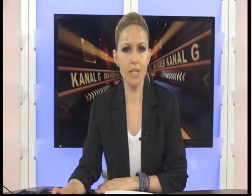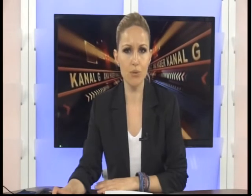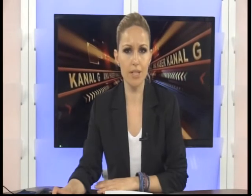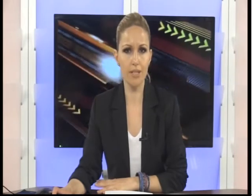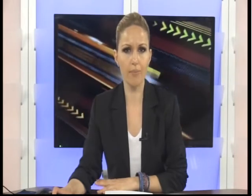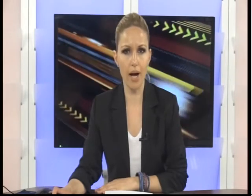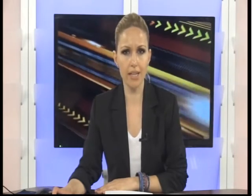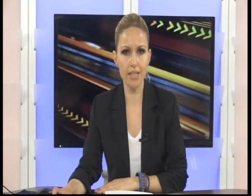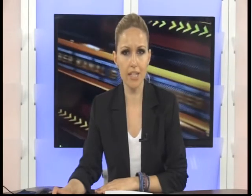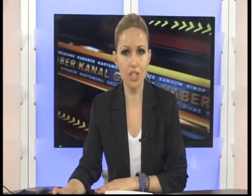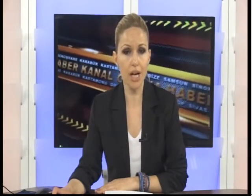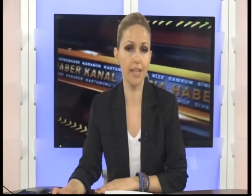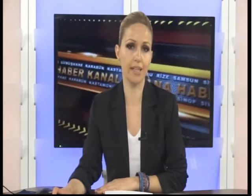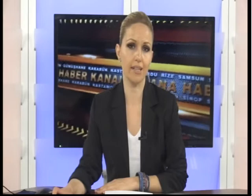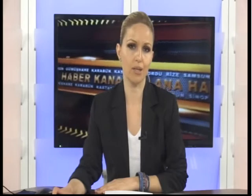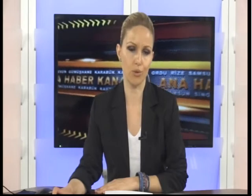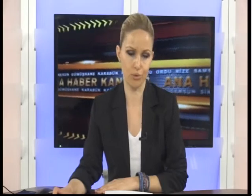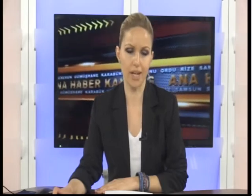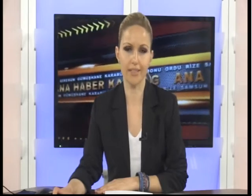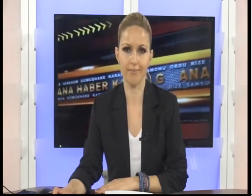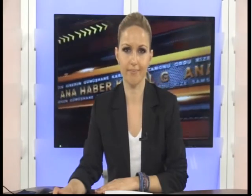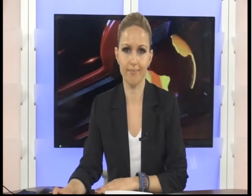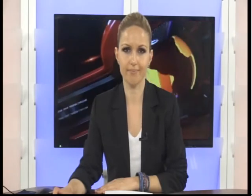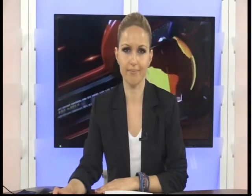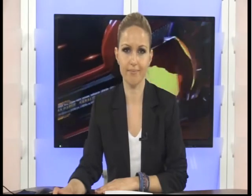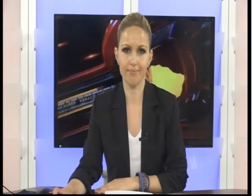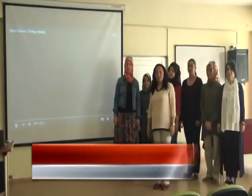İhlas Suresinin mealini işaret diliyle okudular.